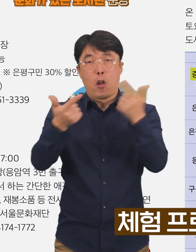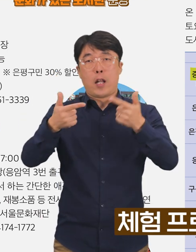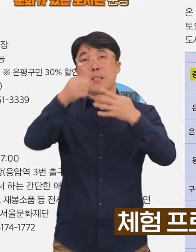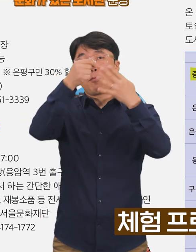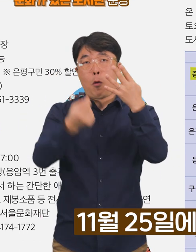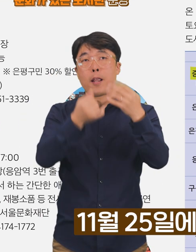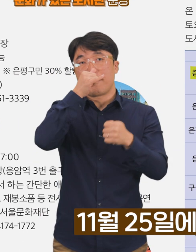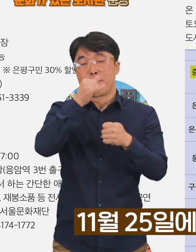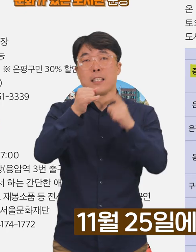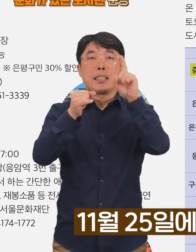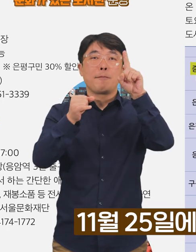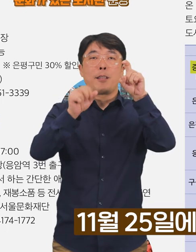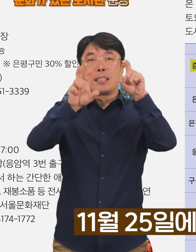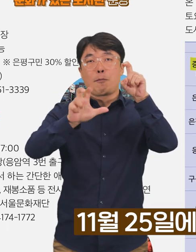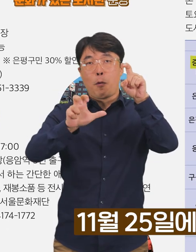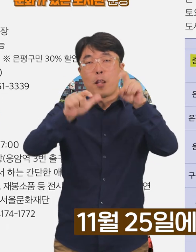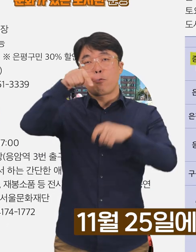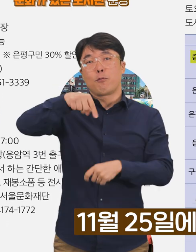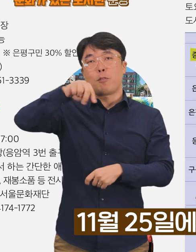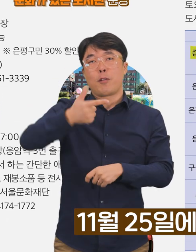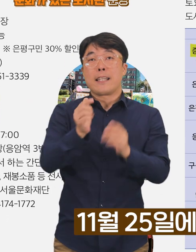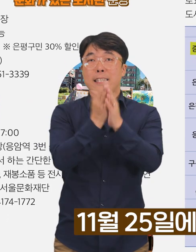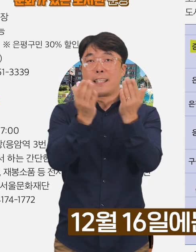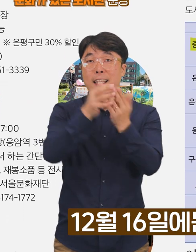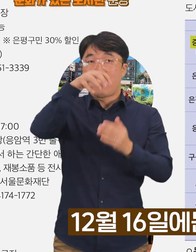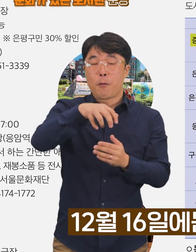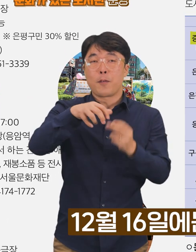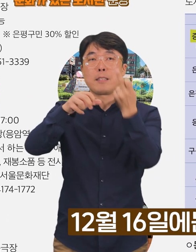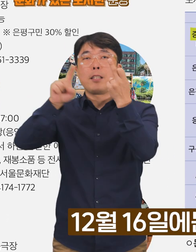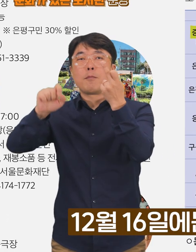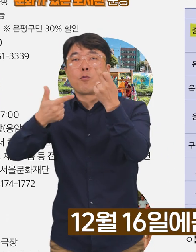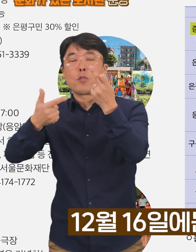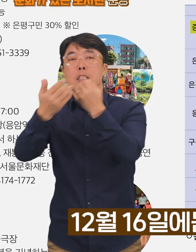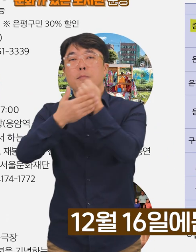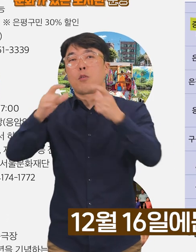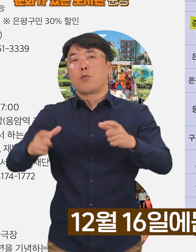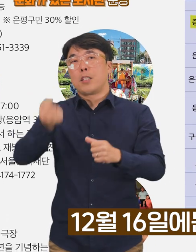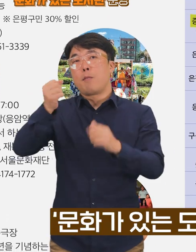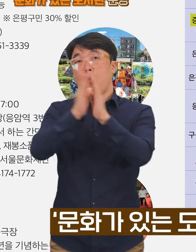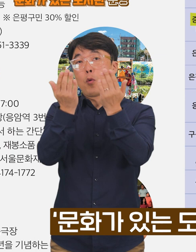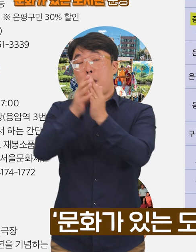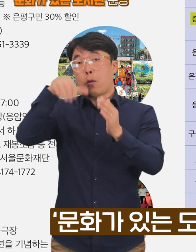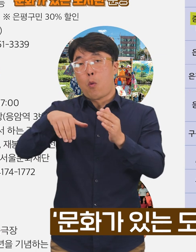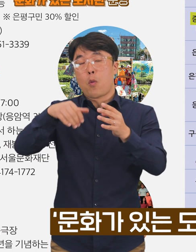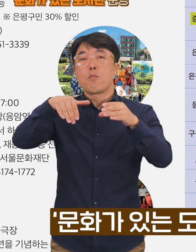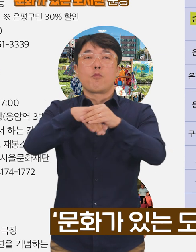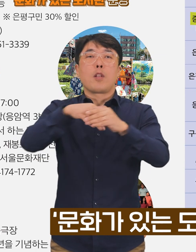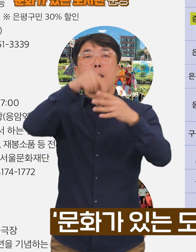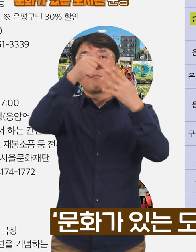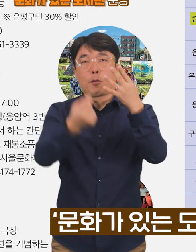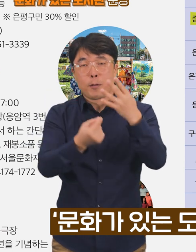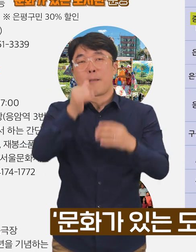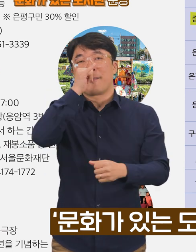프로그램을 운영하고 11월 25일에는 구산동 도서관 마을, 12월 16일에는 은평구립 도서관에서 문화가 있는 도서관